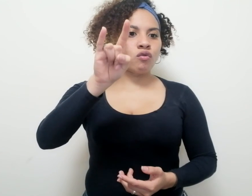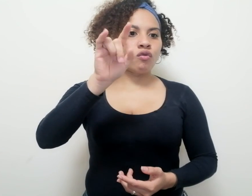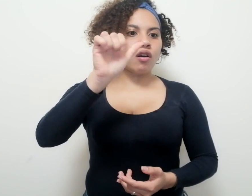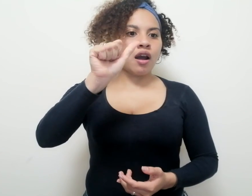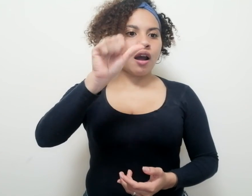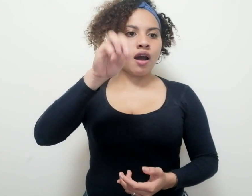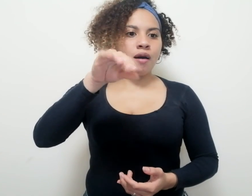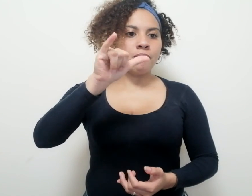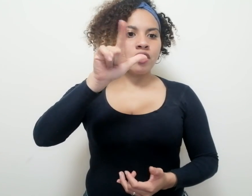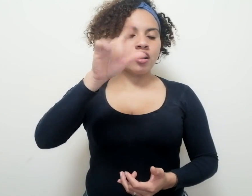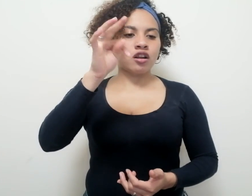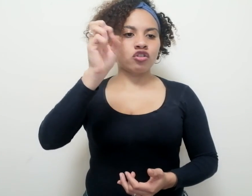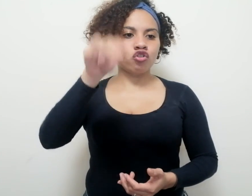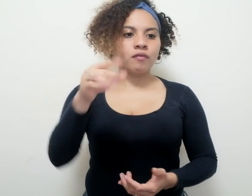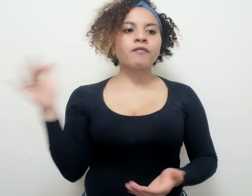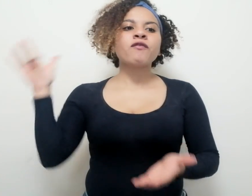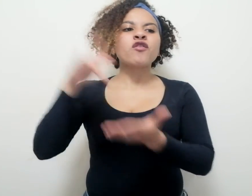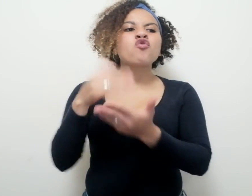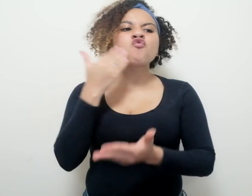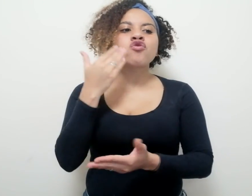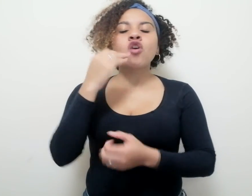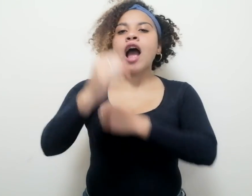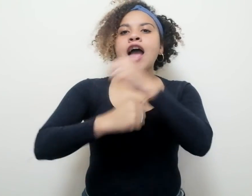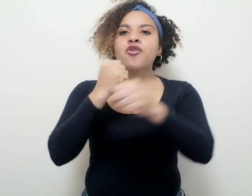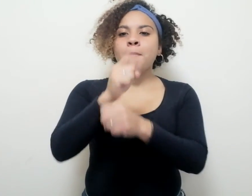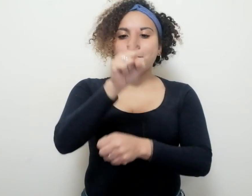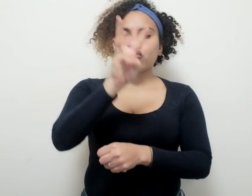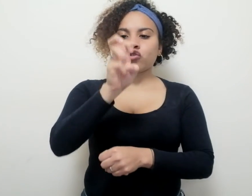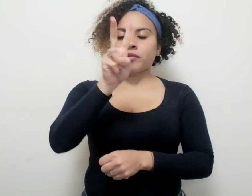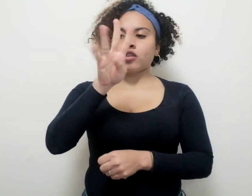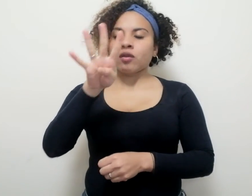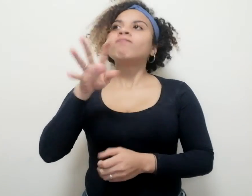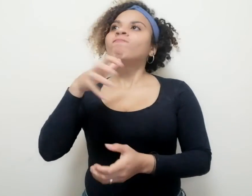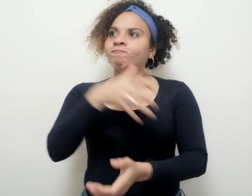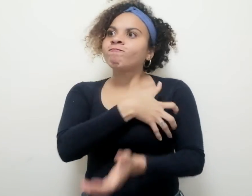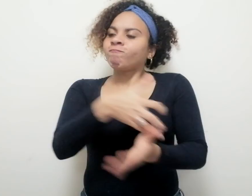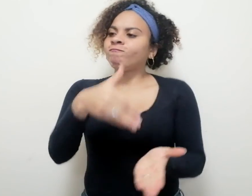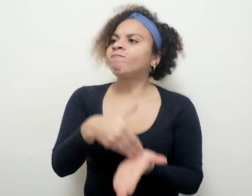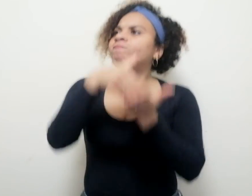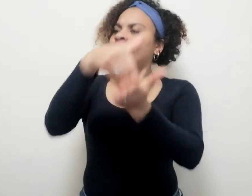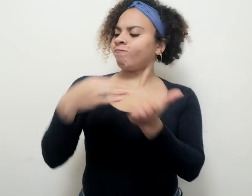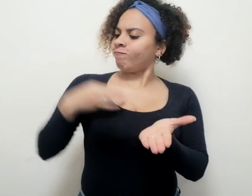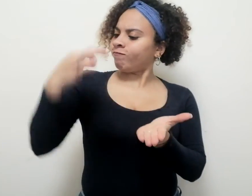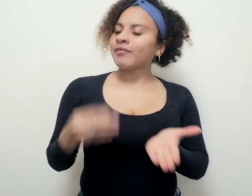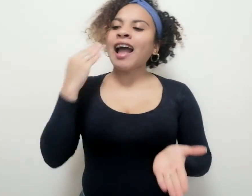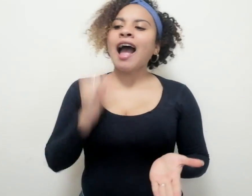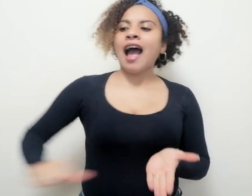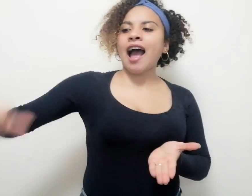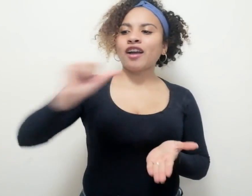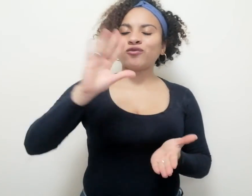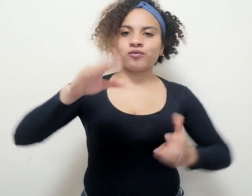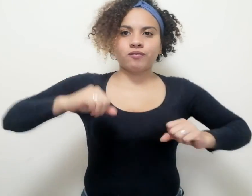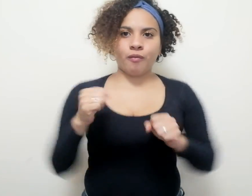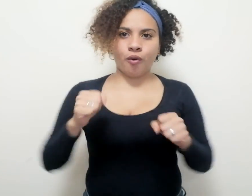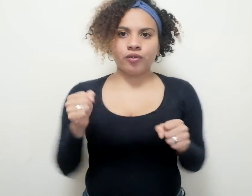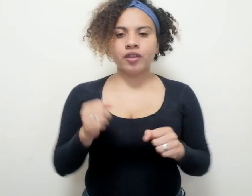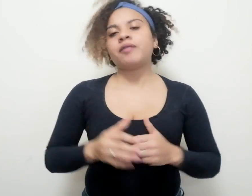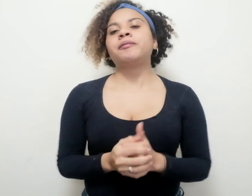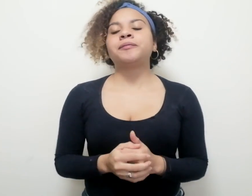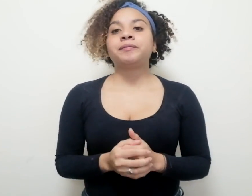Hamilton, que vino en 1824, ponderó la gracia y dignidad de las damas capitalinas, así